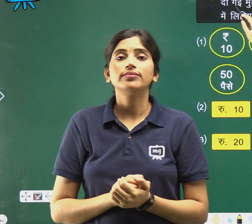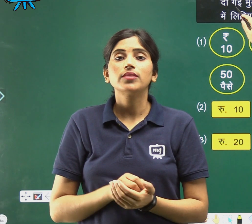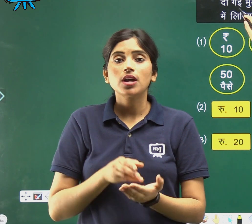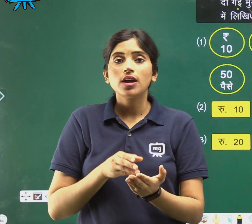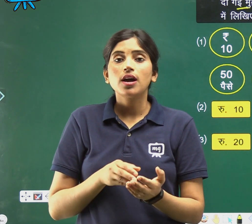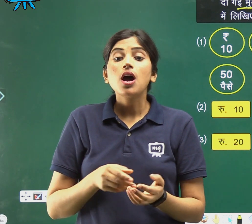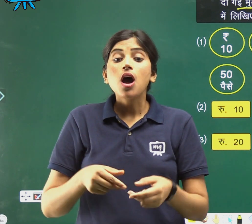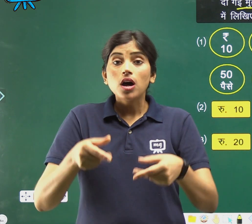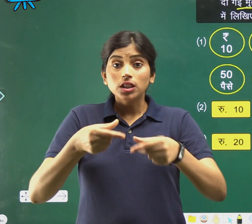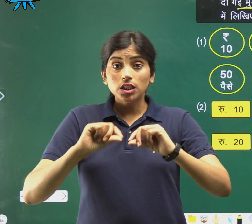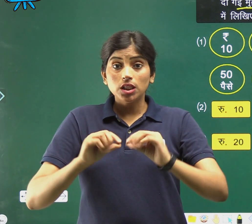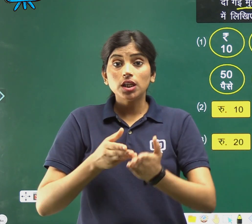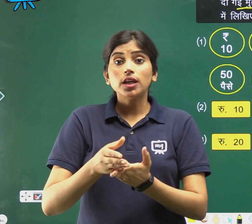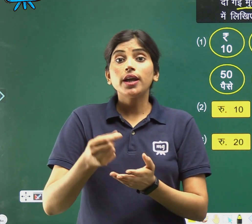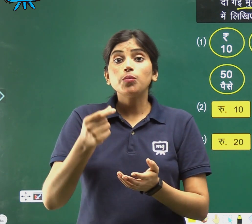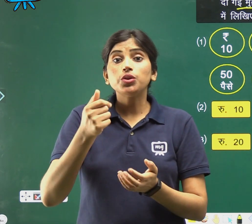दी गई मुद्रा